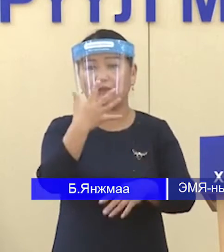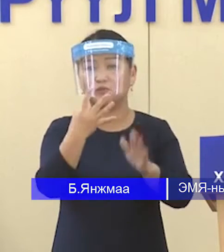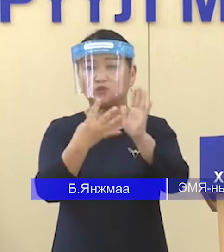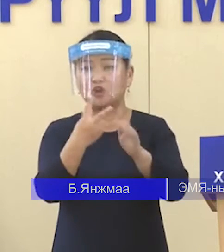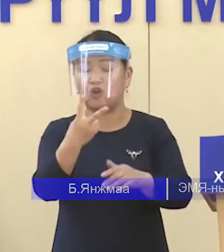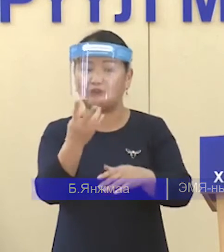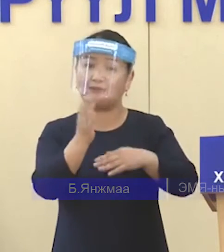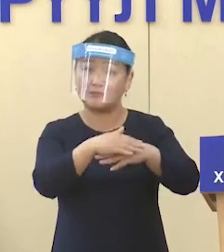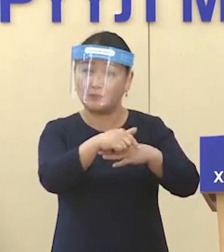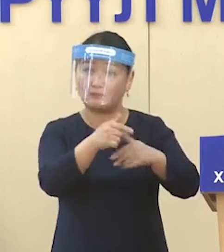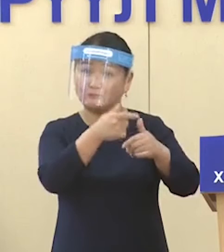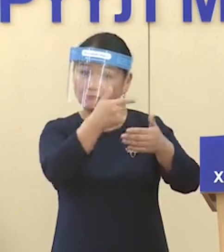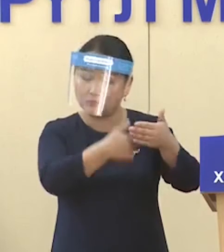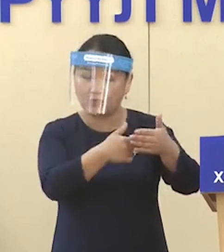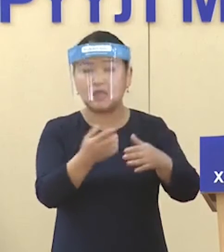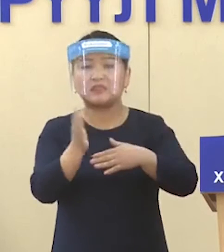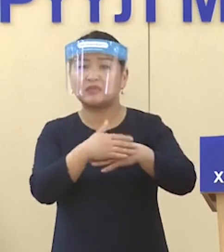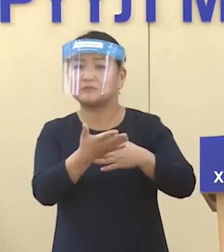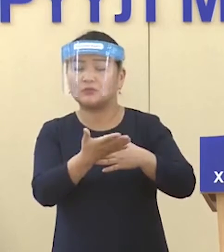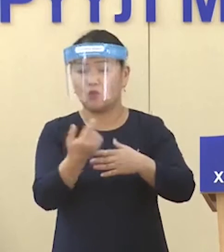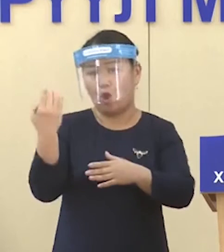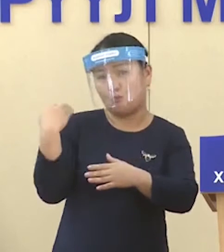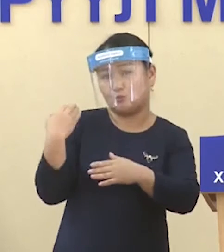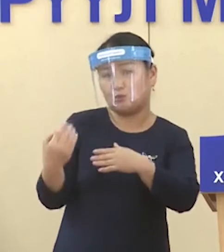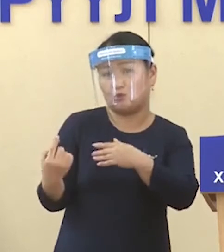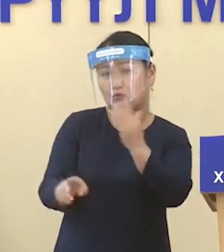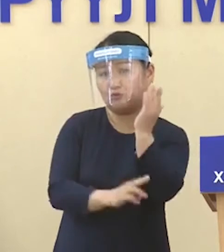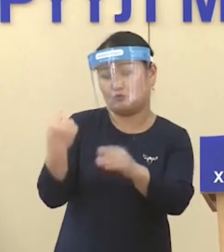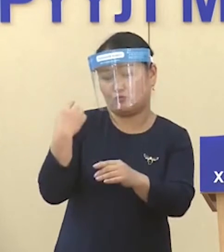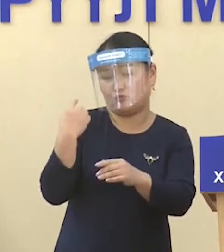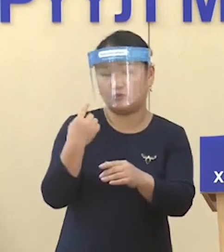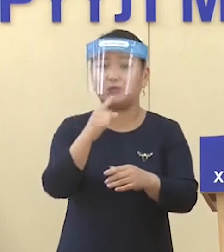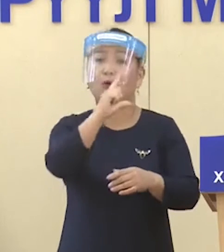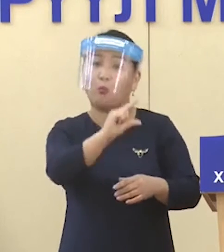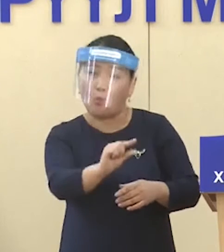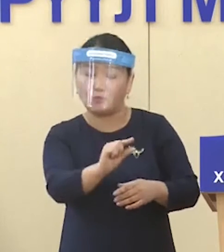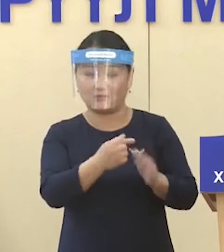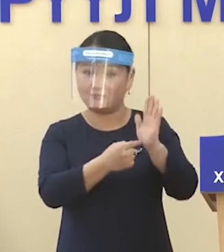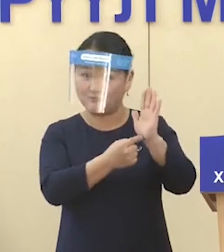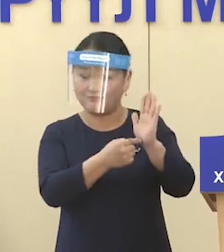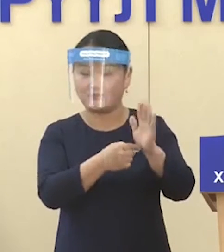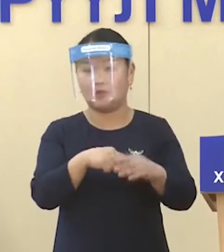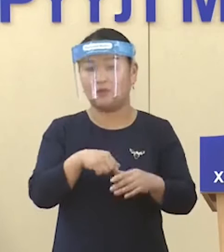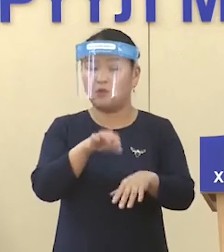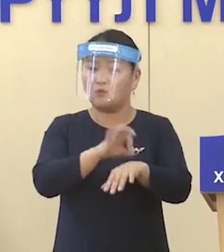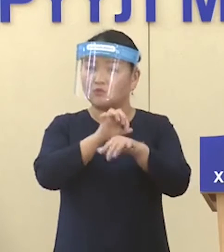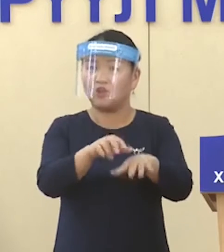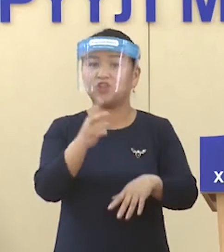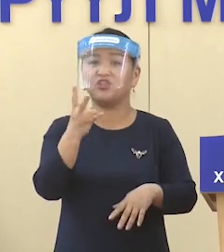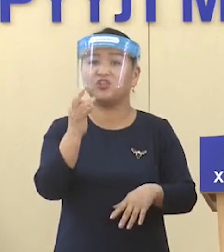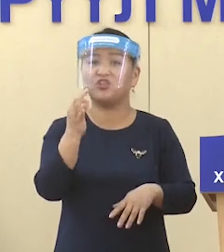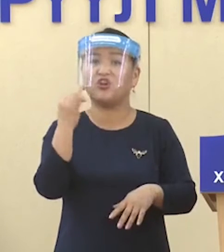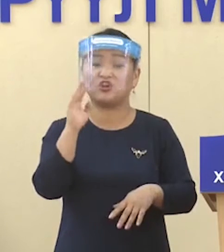баралт бүртгэгдсэн байна. За нас баралтын хувьд өмнөх өдрөөс ялимгүй буурсан байна. За халдварын цөм Нью-Йорк мужийн